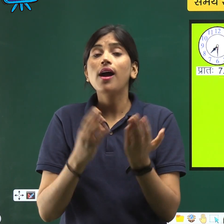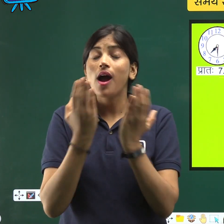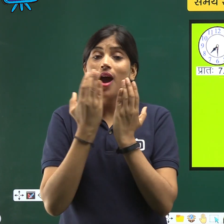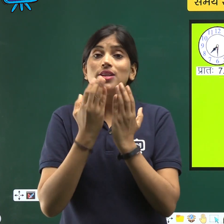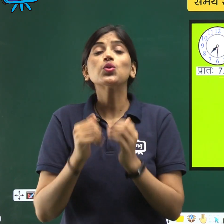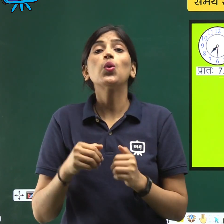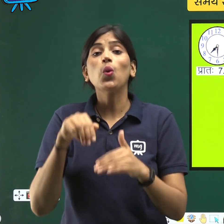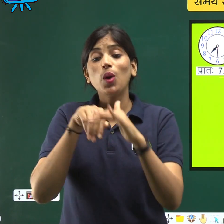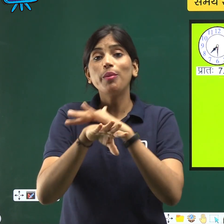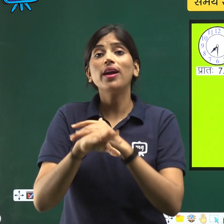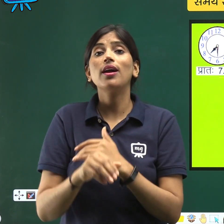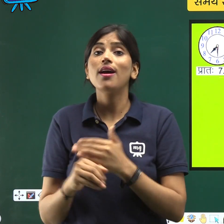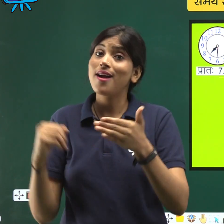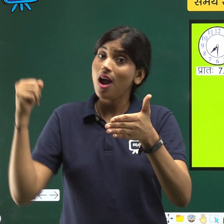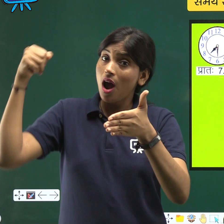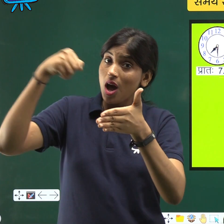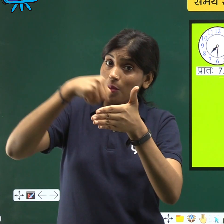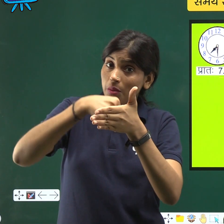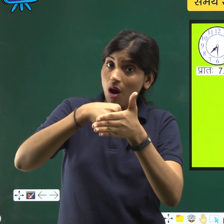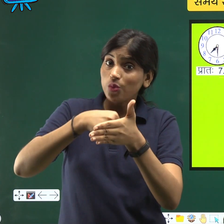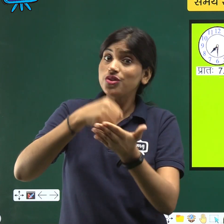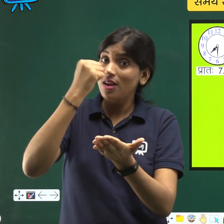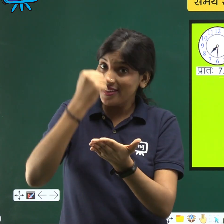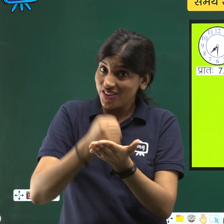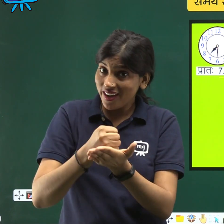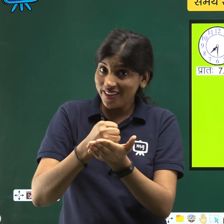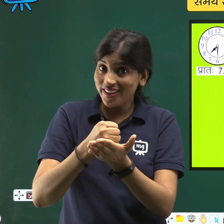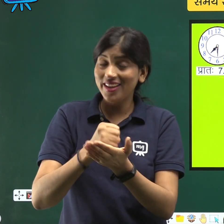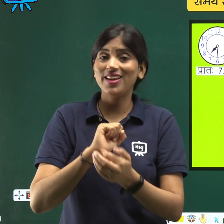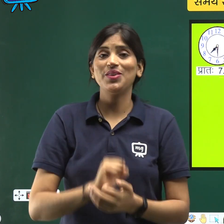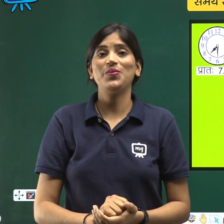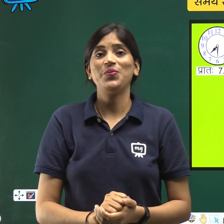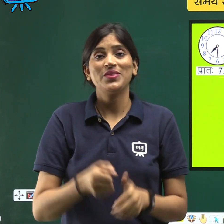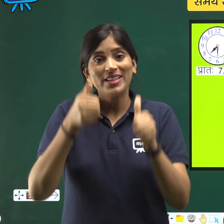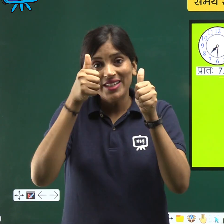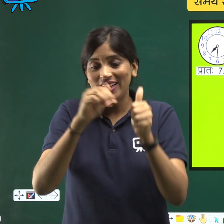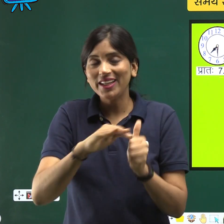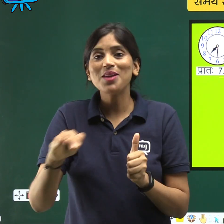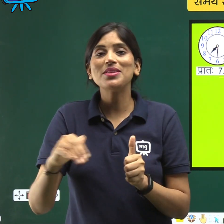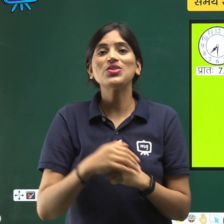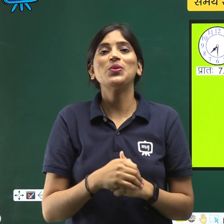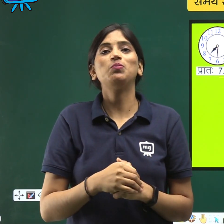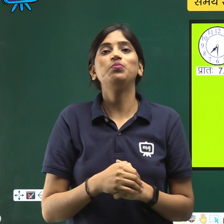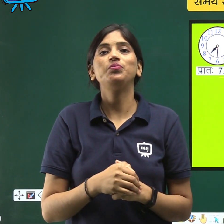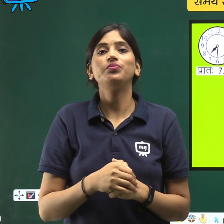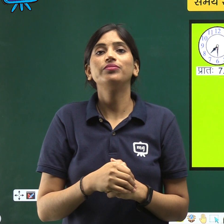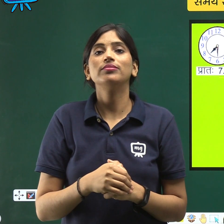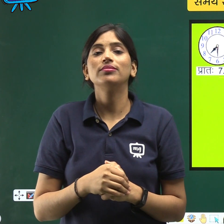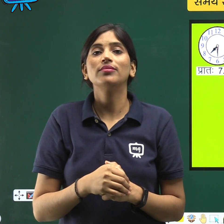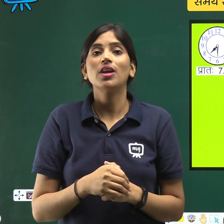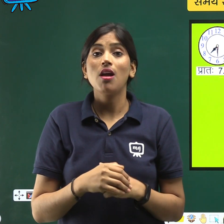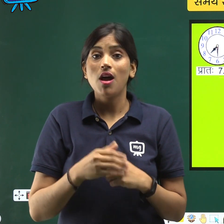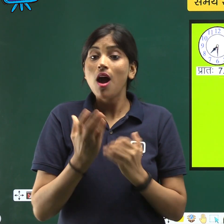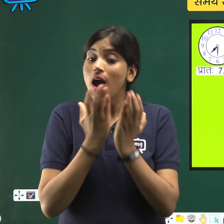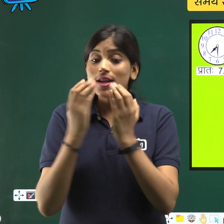स्कूल में पहुंचना चाहिए। ठीक है बच्चों, तो उसमें हम